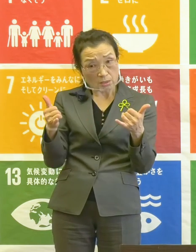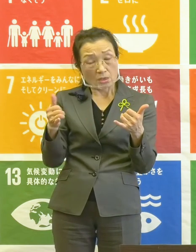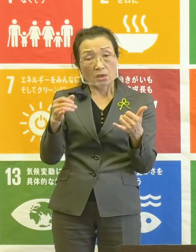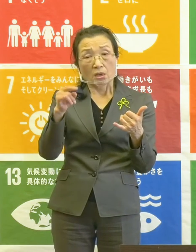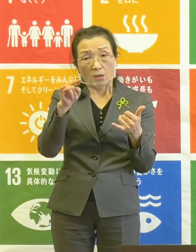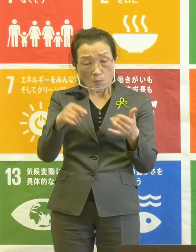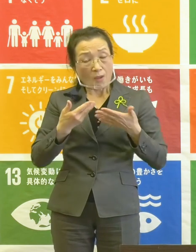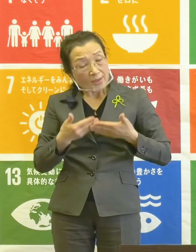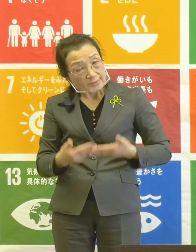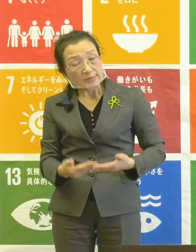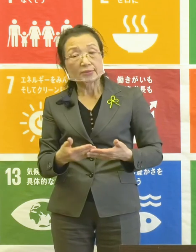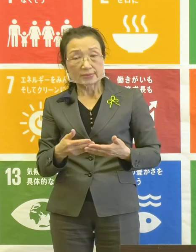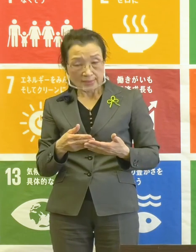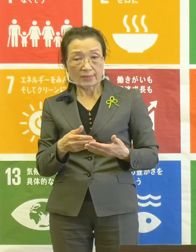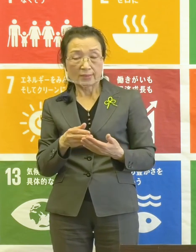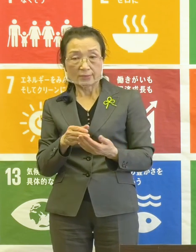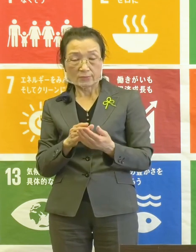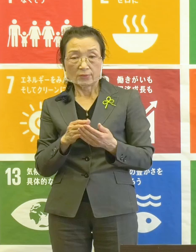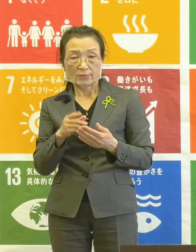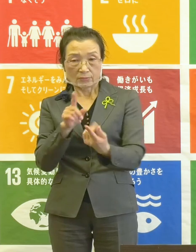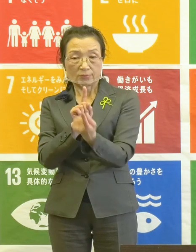用ができるようにしていきます。